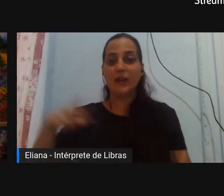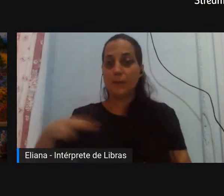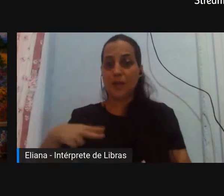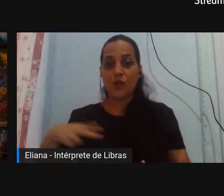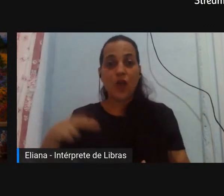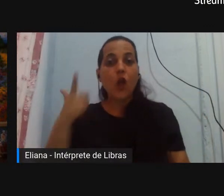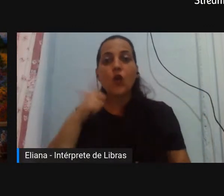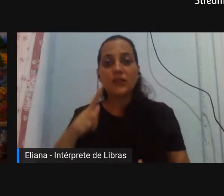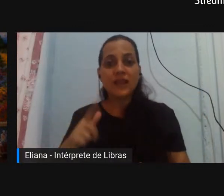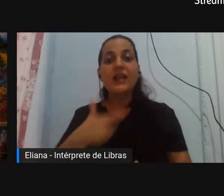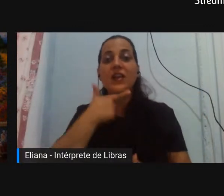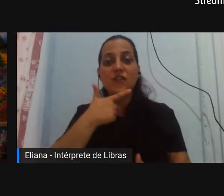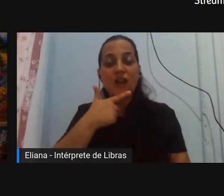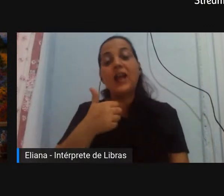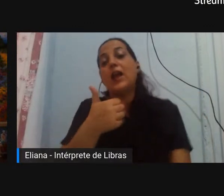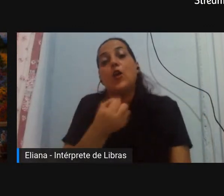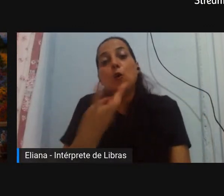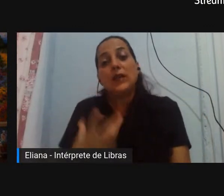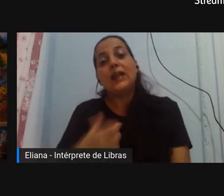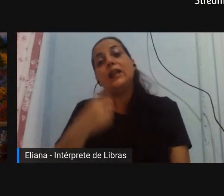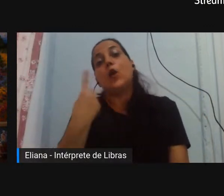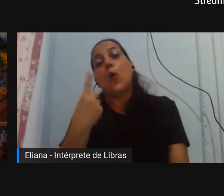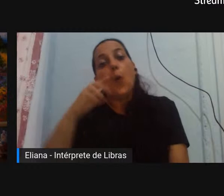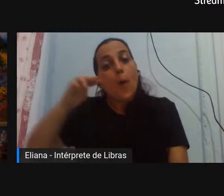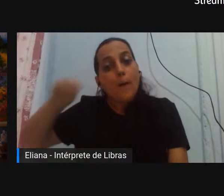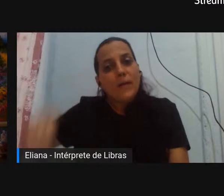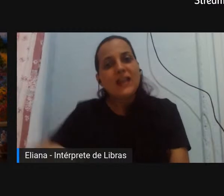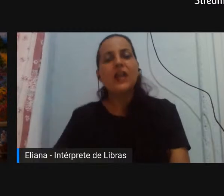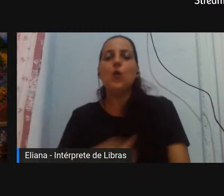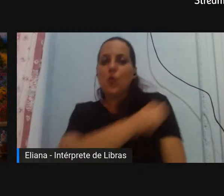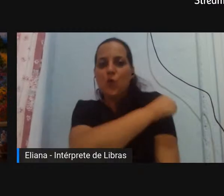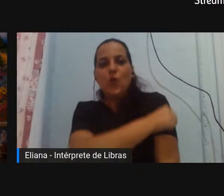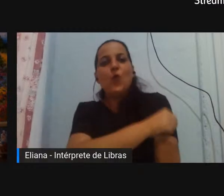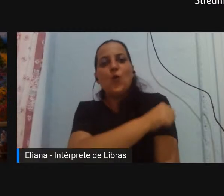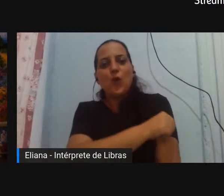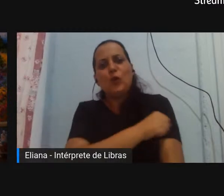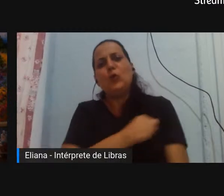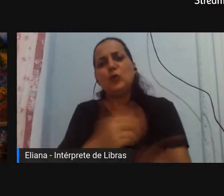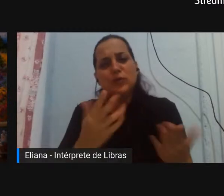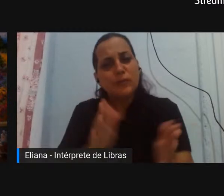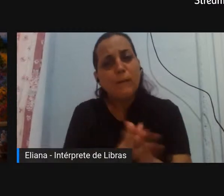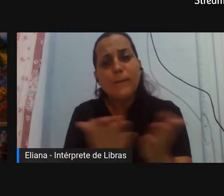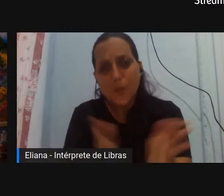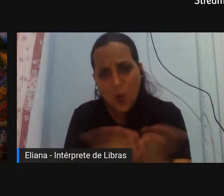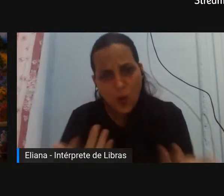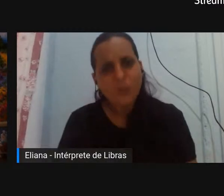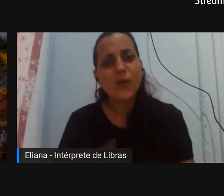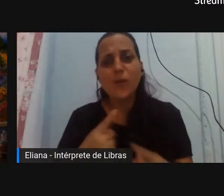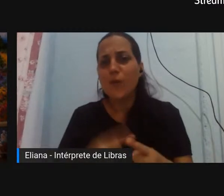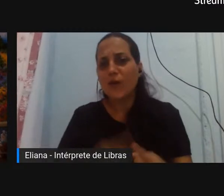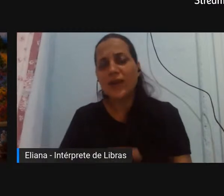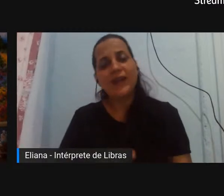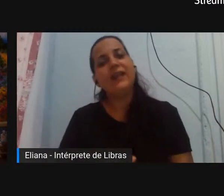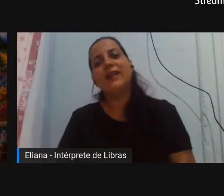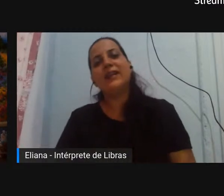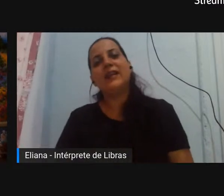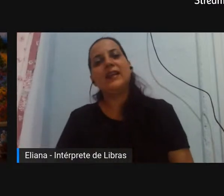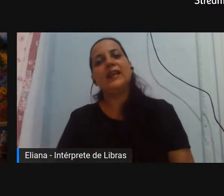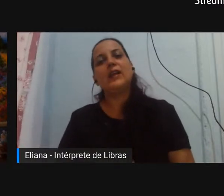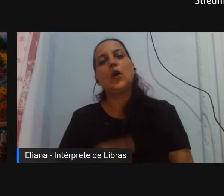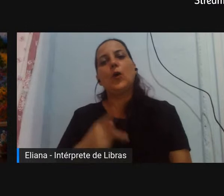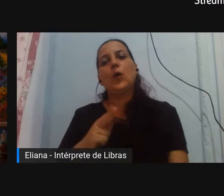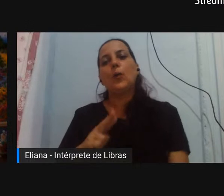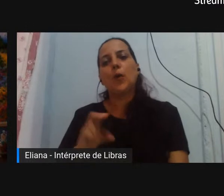vagas para estudantes pobres e muito pobres, porque o corte de renda do ProUni é bastante